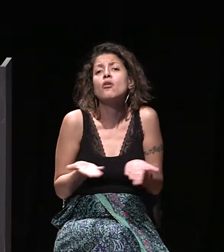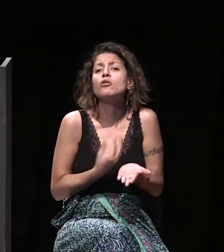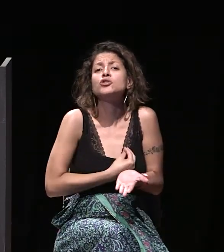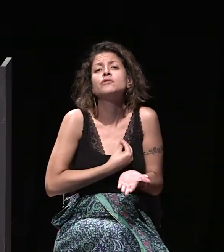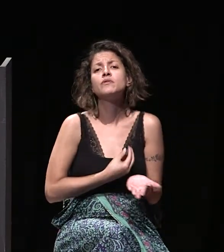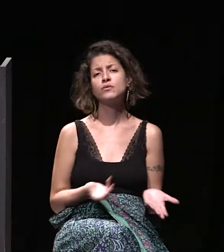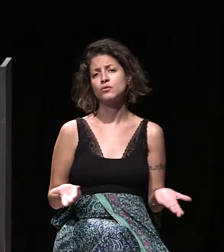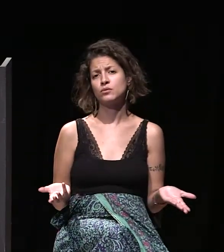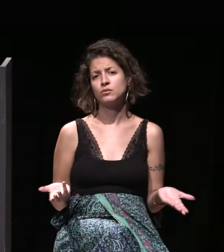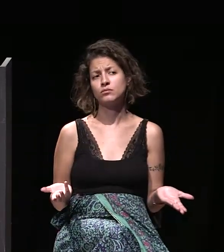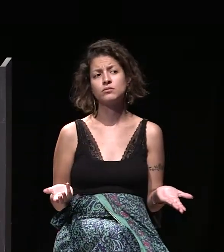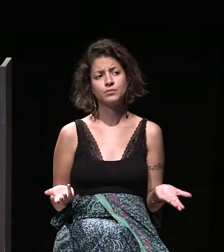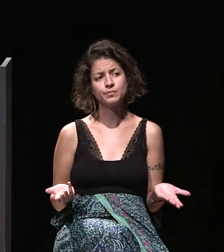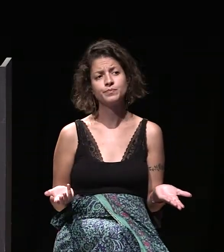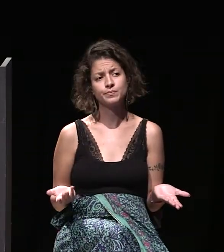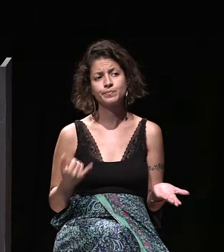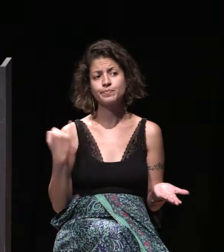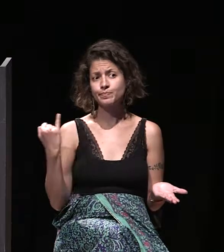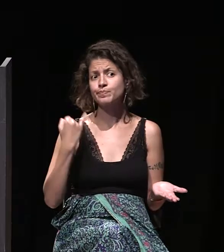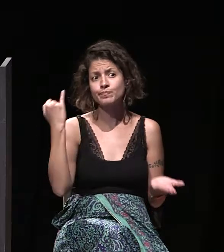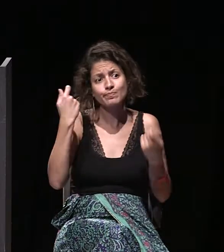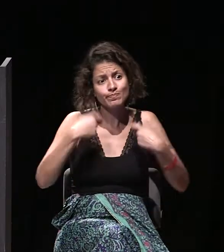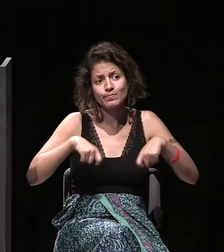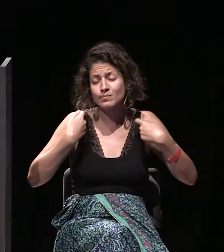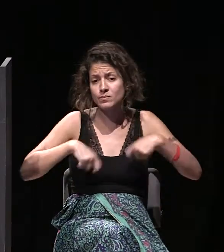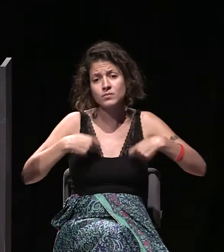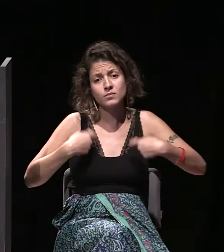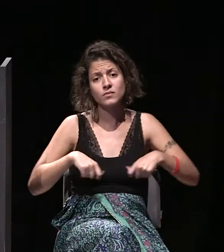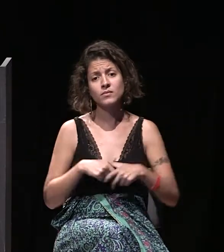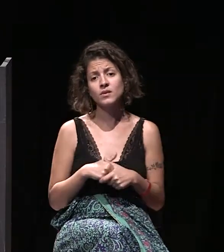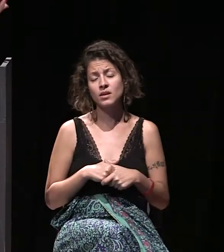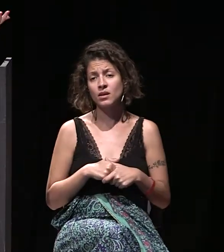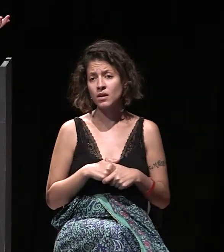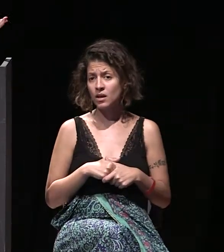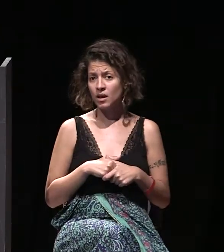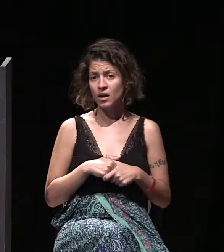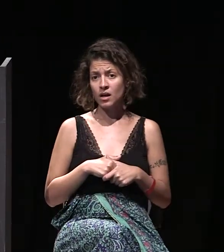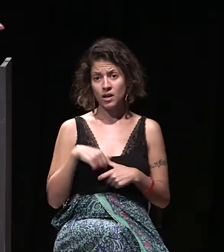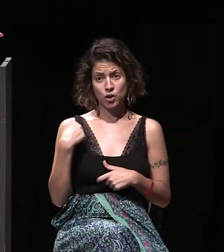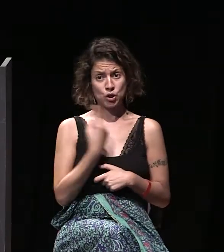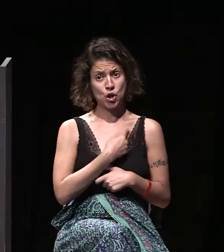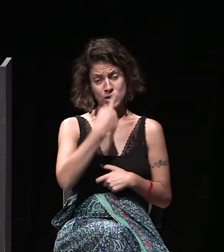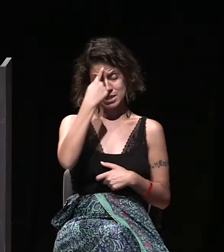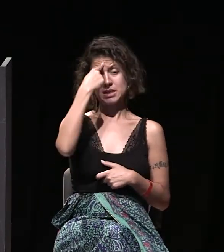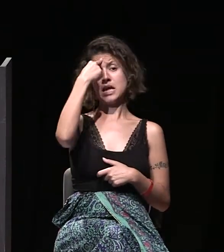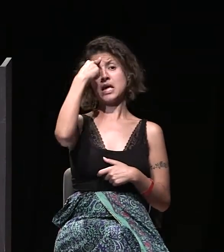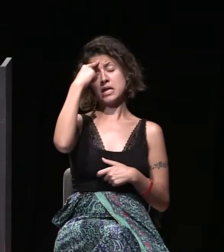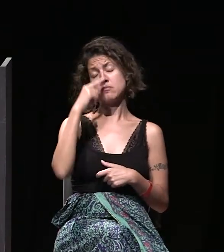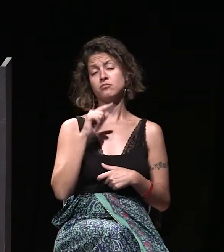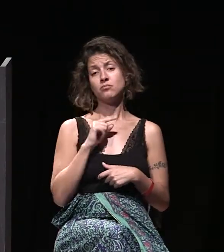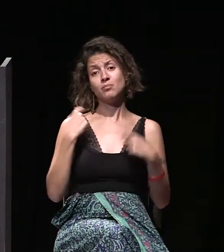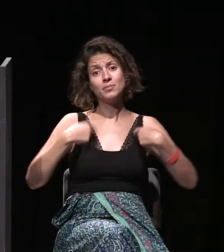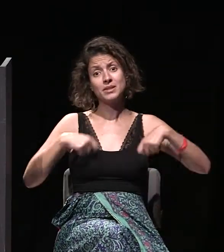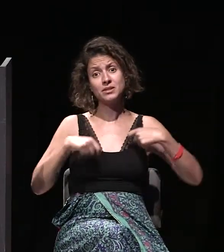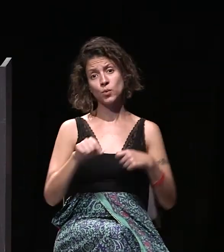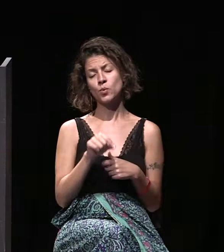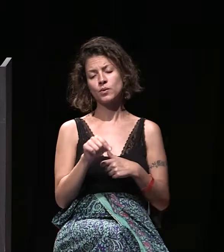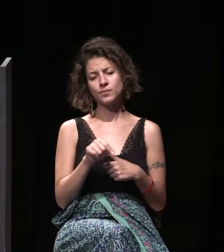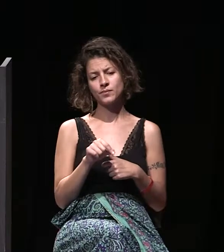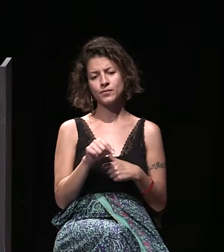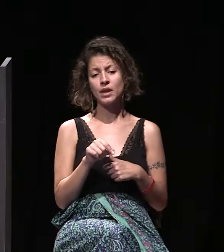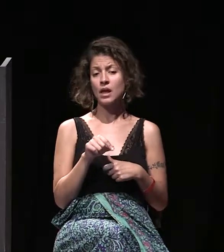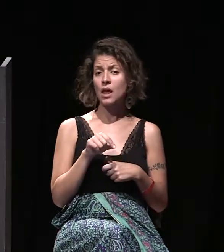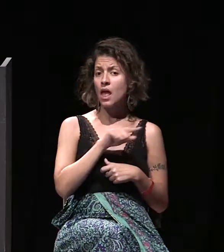vidas. E é necessário, na nossa ideia que queremos trocar com vocês, é que